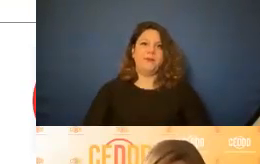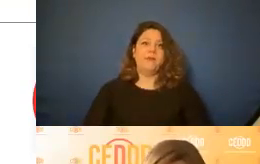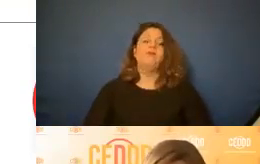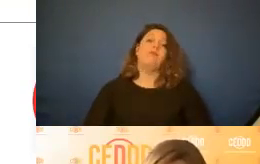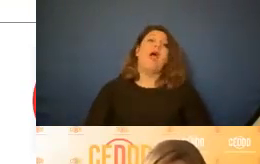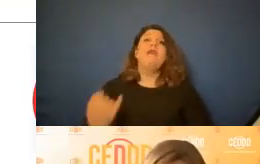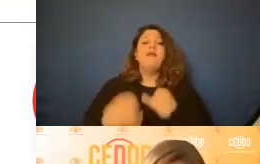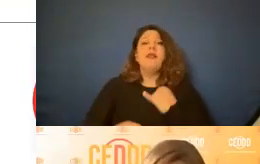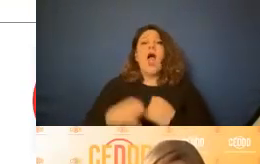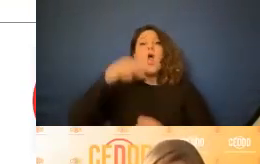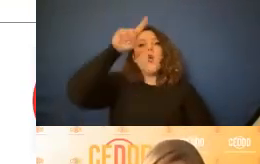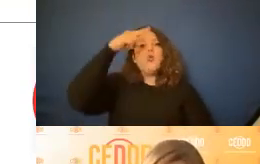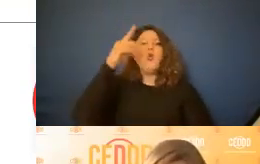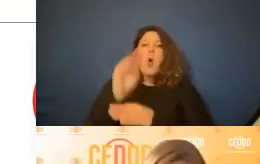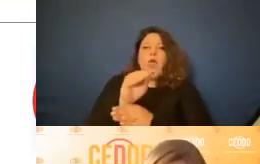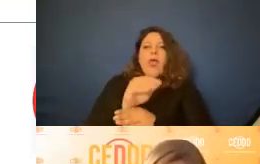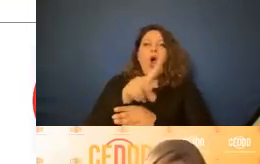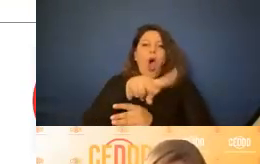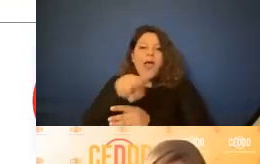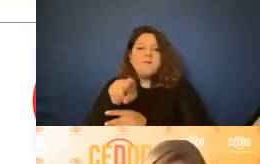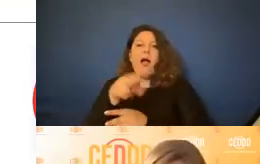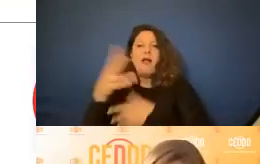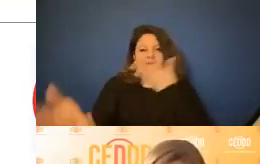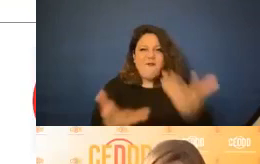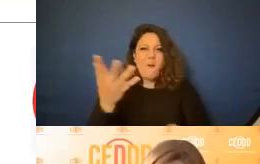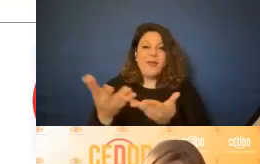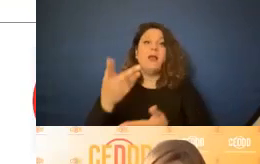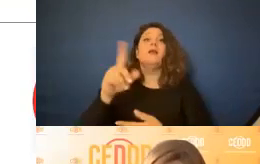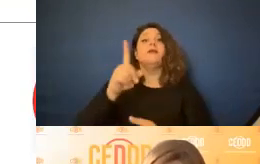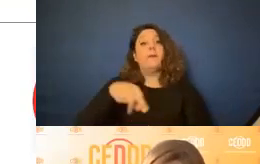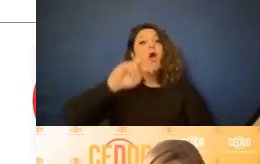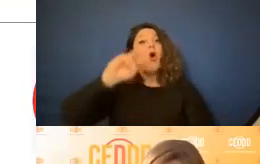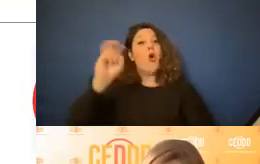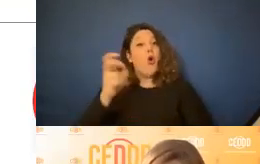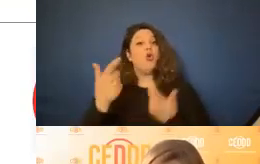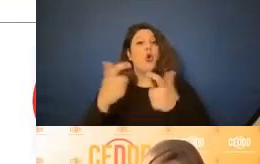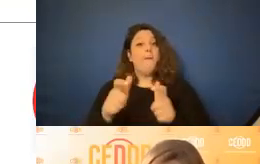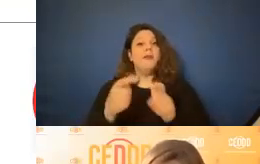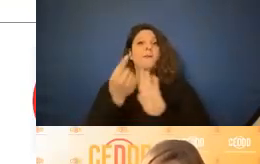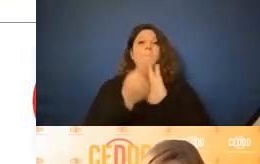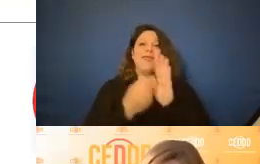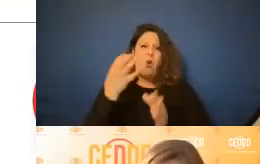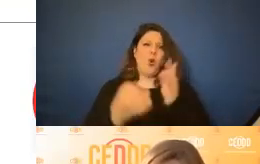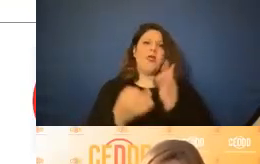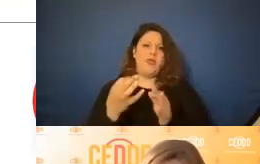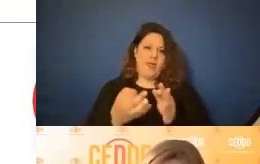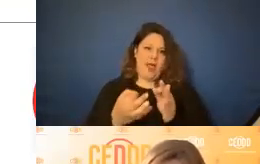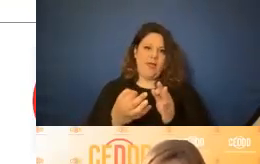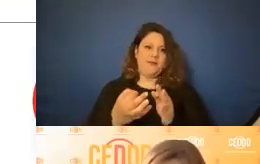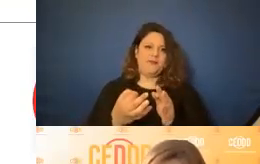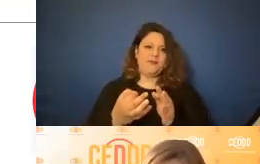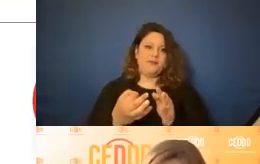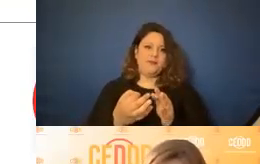cuidado y de la fraternidad. También existen medidas judiciales que van ya un poquitín más allá, ¿no? Pues son la adopción de